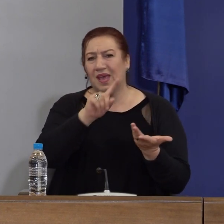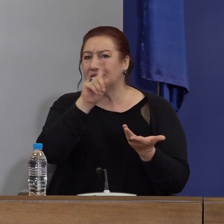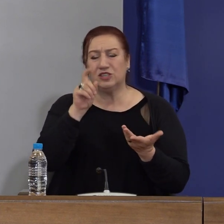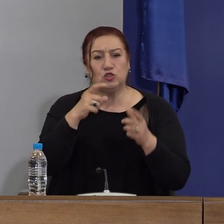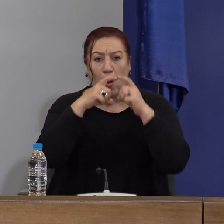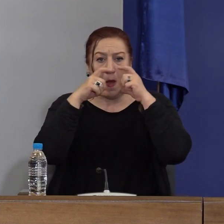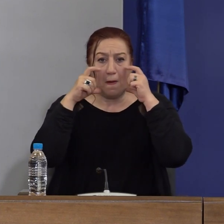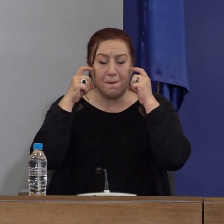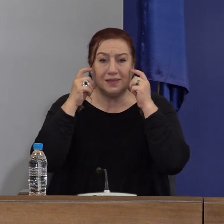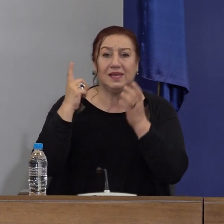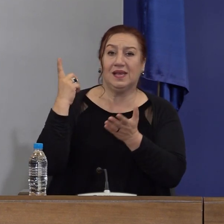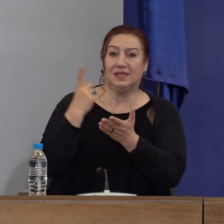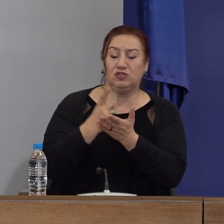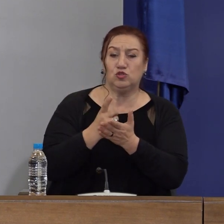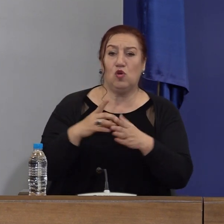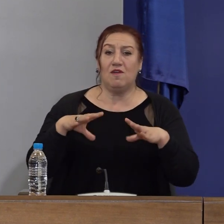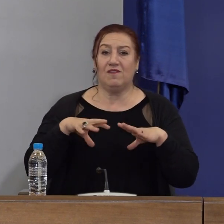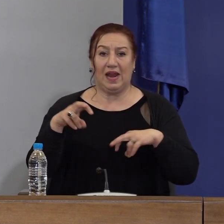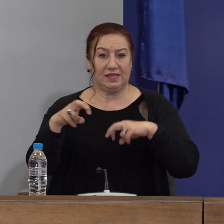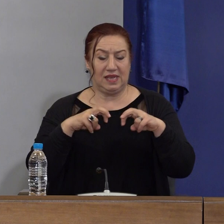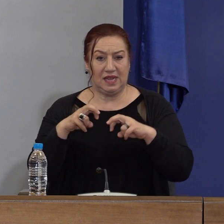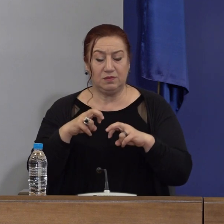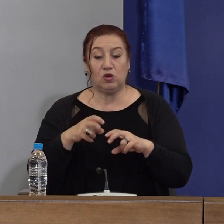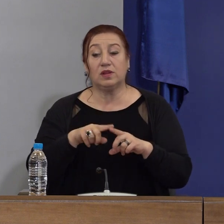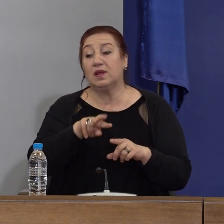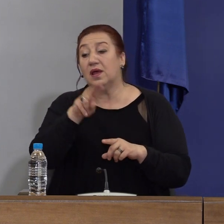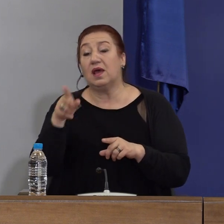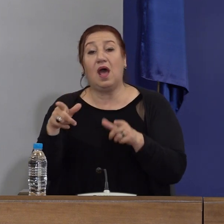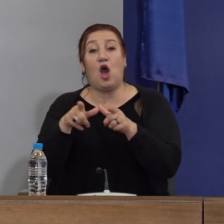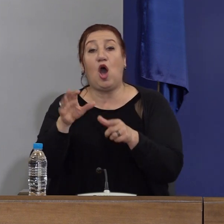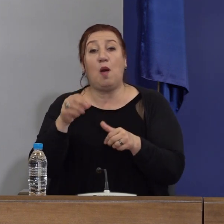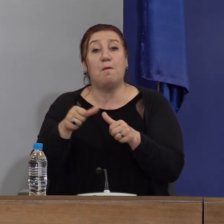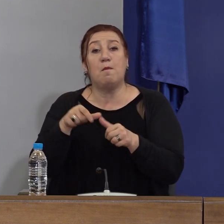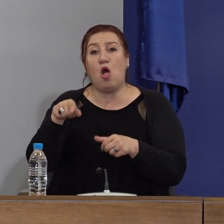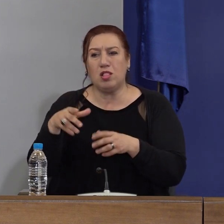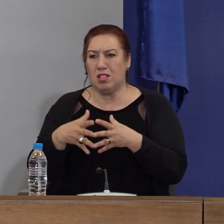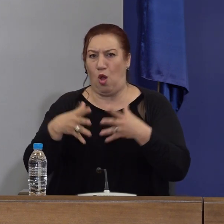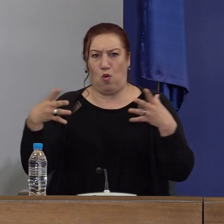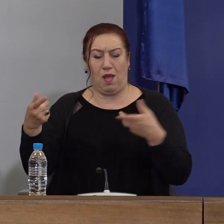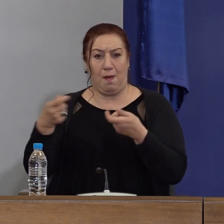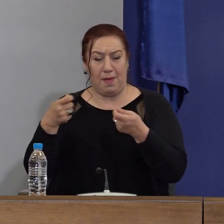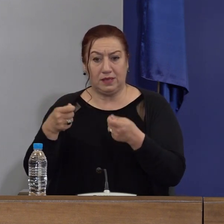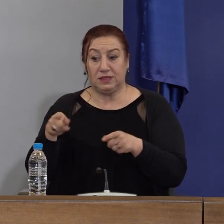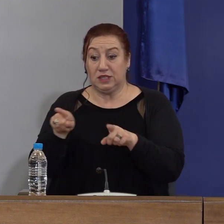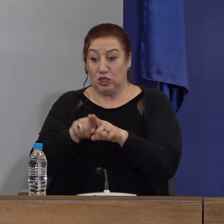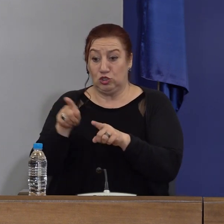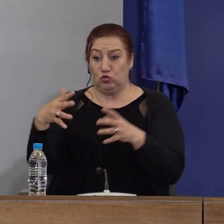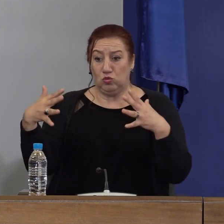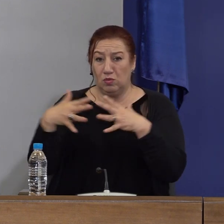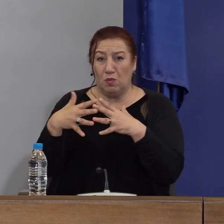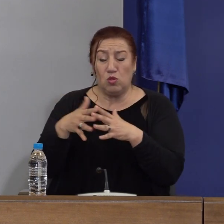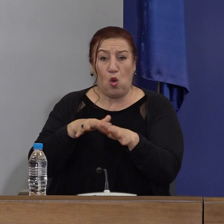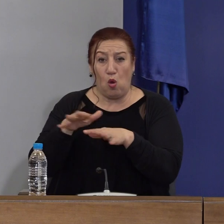градския транспорт, но не примерно в големите търговски центрове, където също хората не могат да спазват дистанция през едно